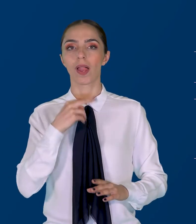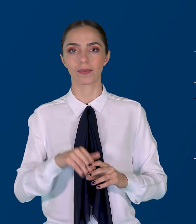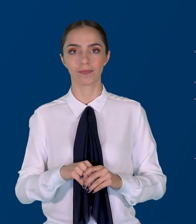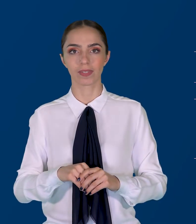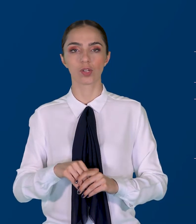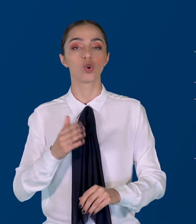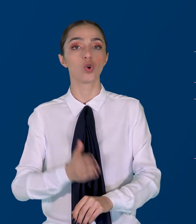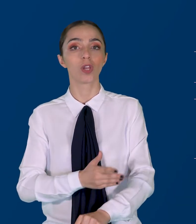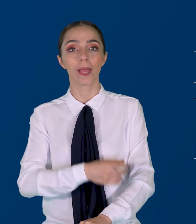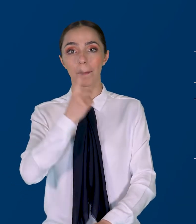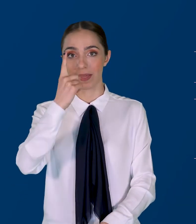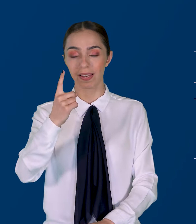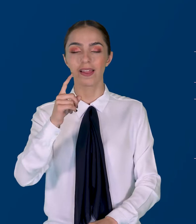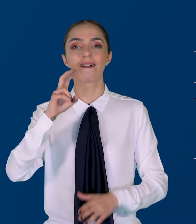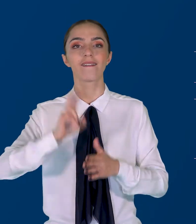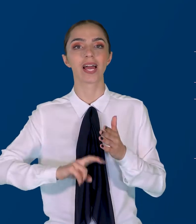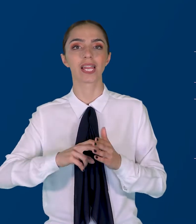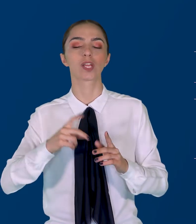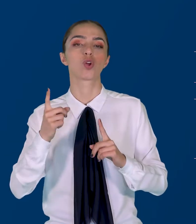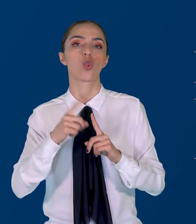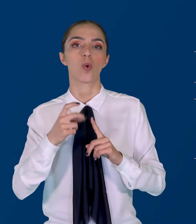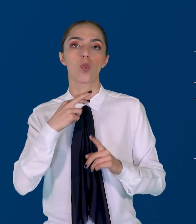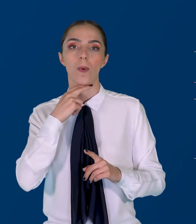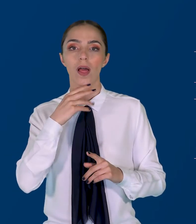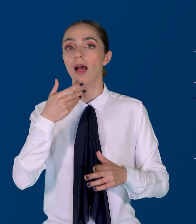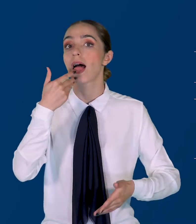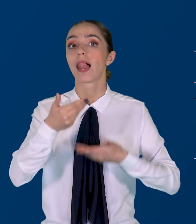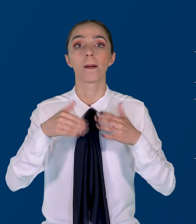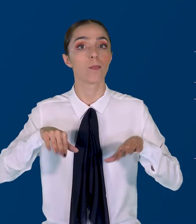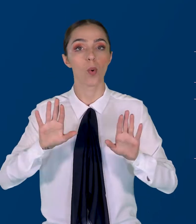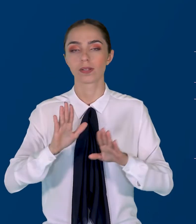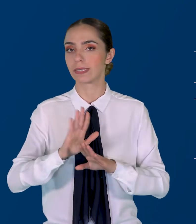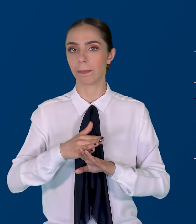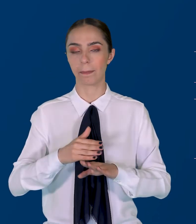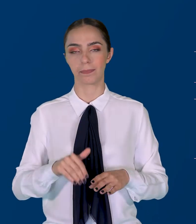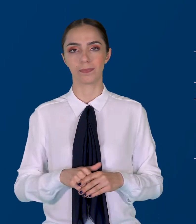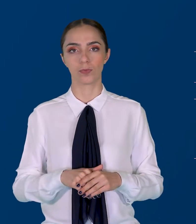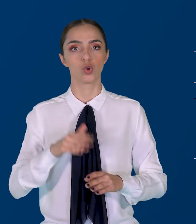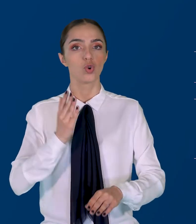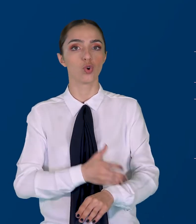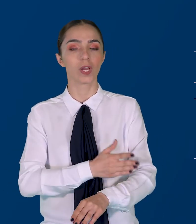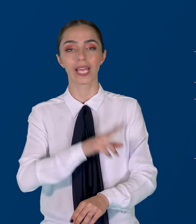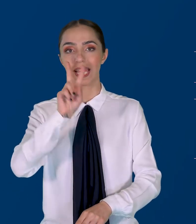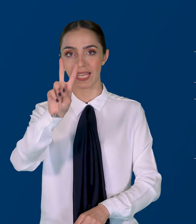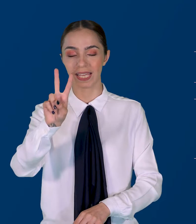VKN. Beyan edilmez ise gerekçesi. Ülke 2, VKN. Beyan edilmez